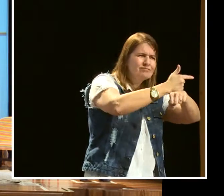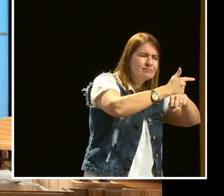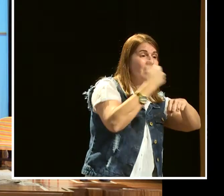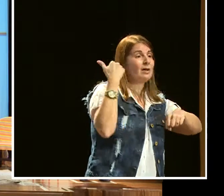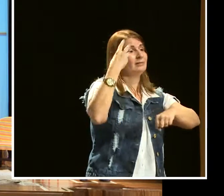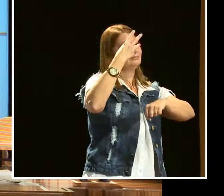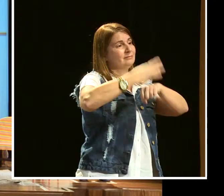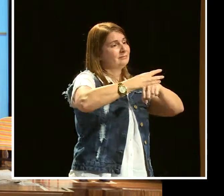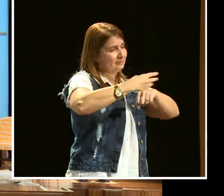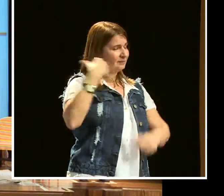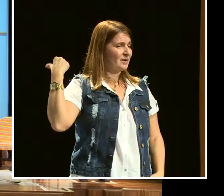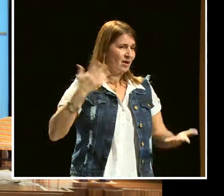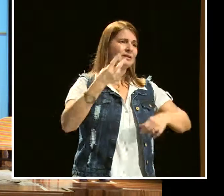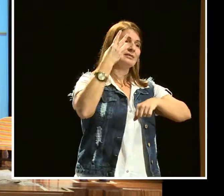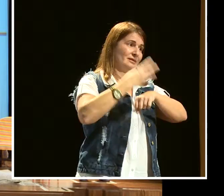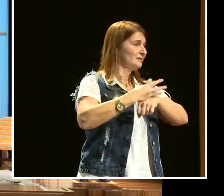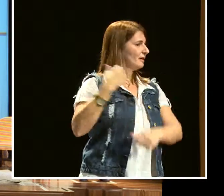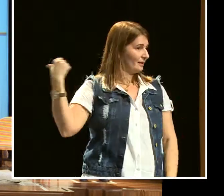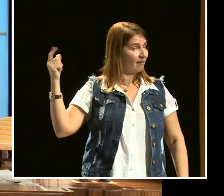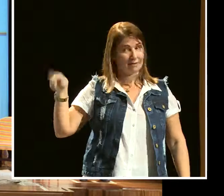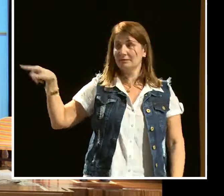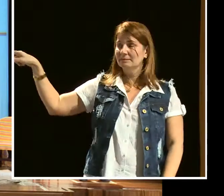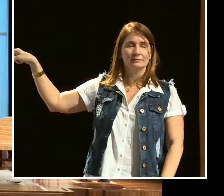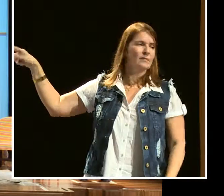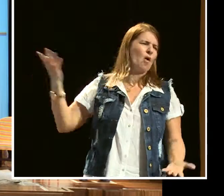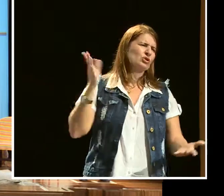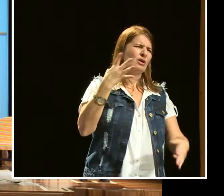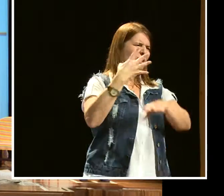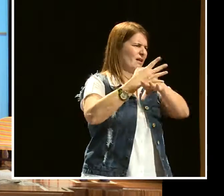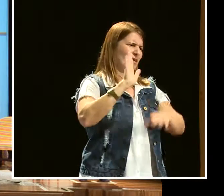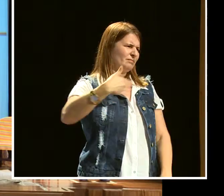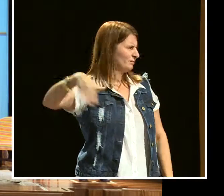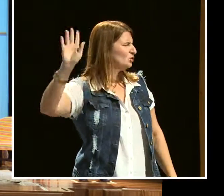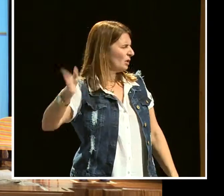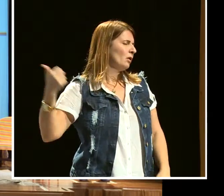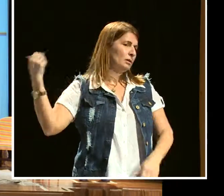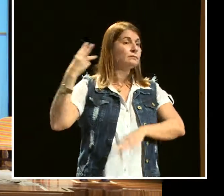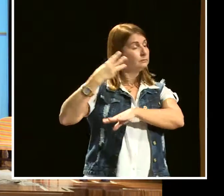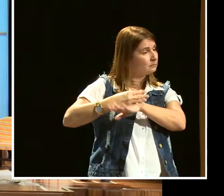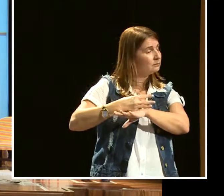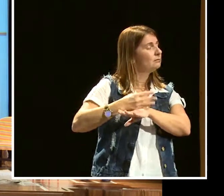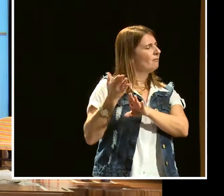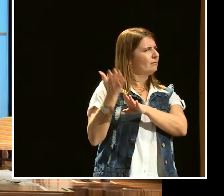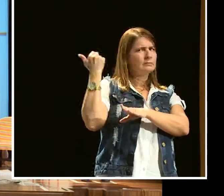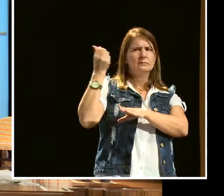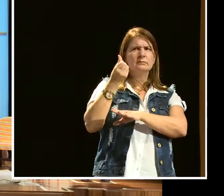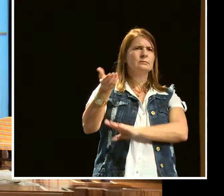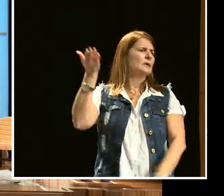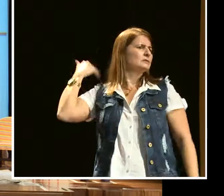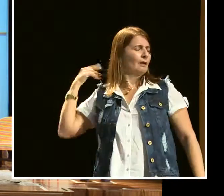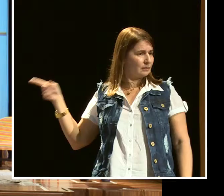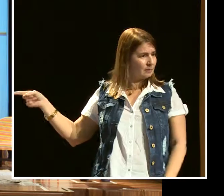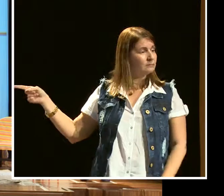é extremamente desgastante essas falas. Esses alunos são do terceiro período da graduação. Agora eles já estão em